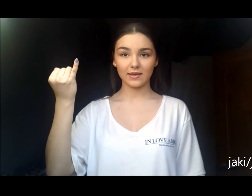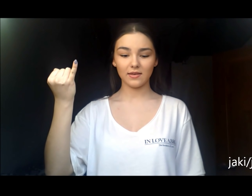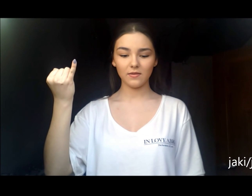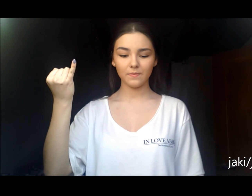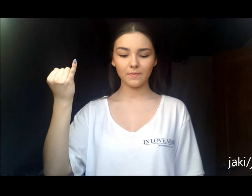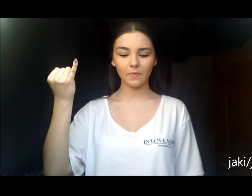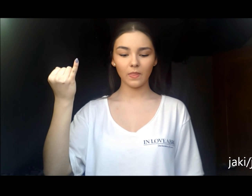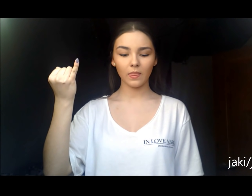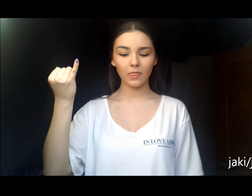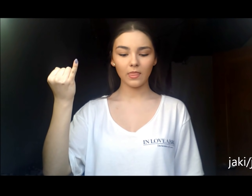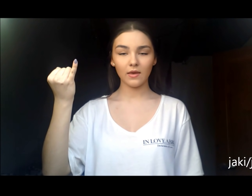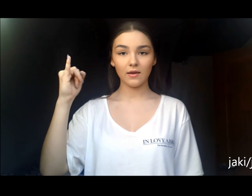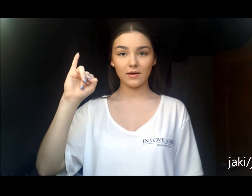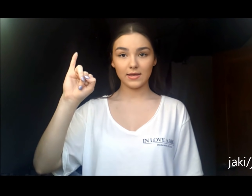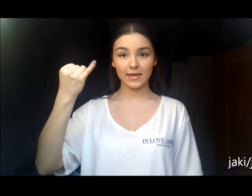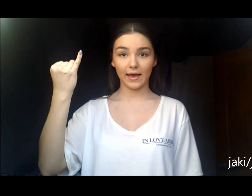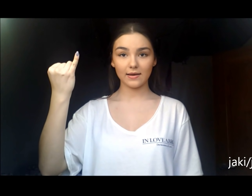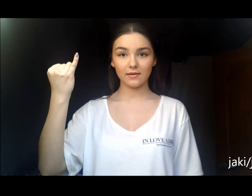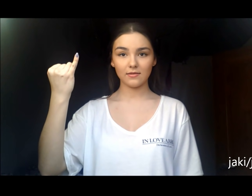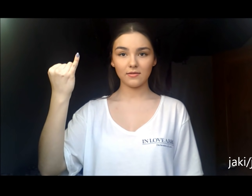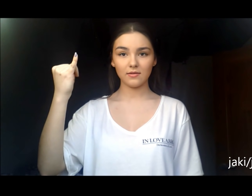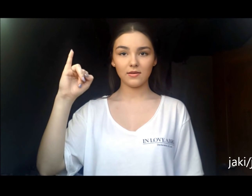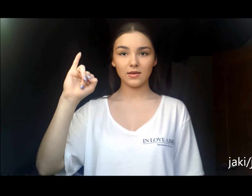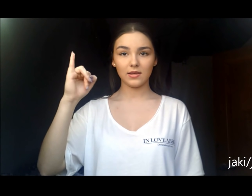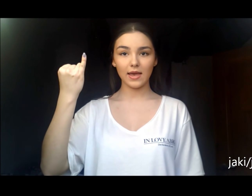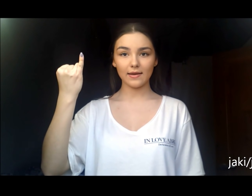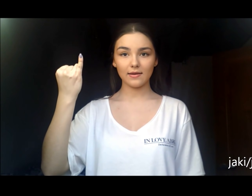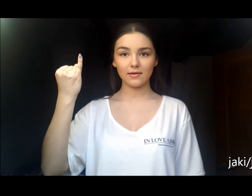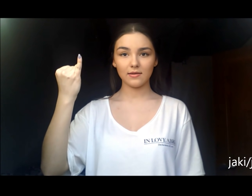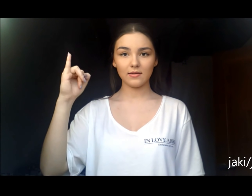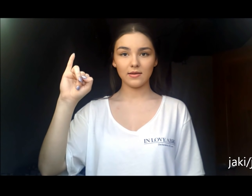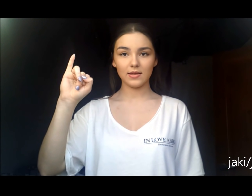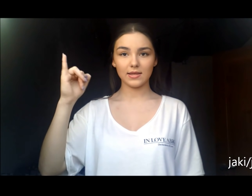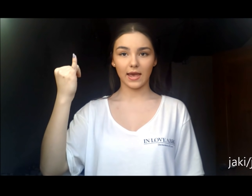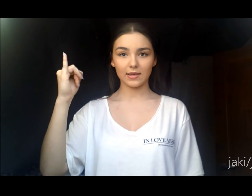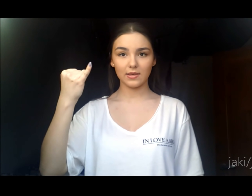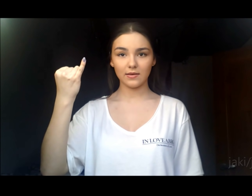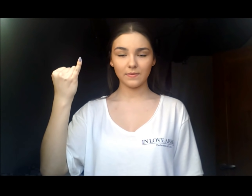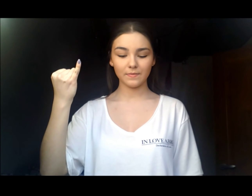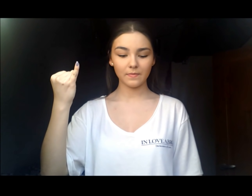Jaki? Jak? Jak? Jaki?